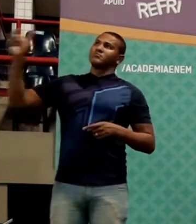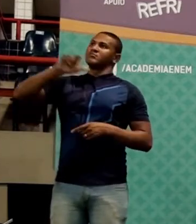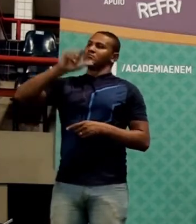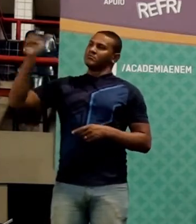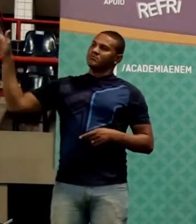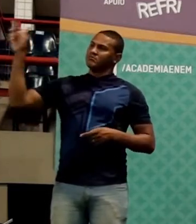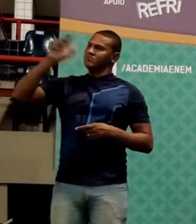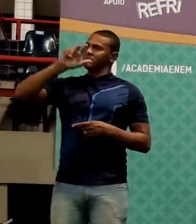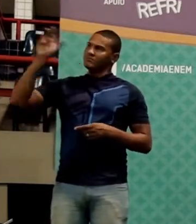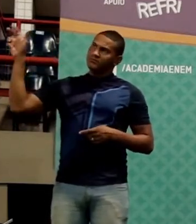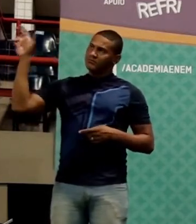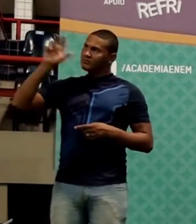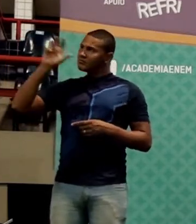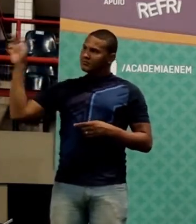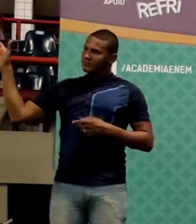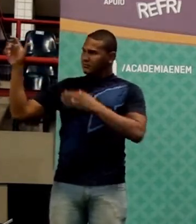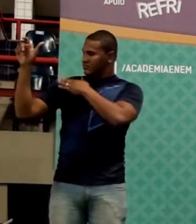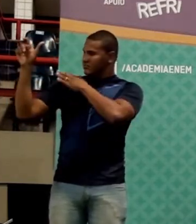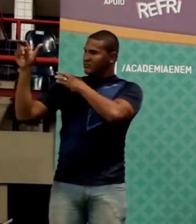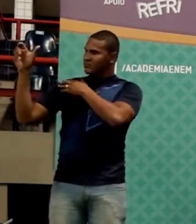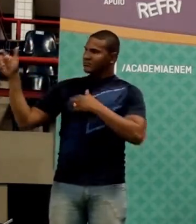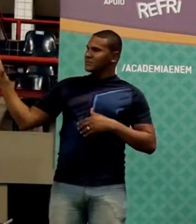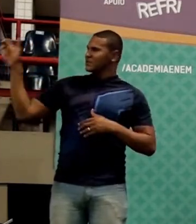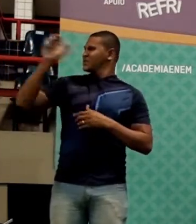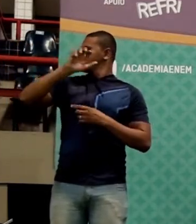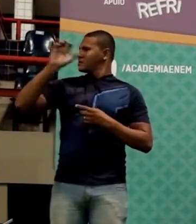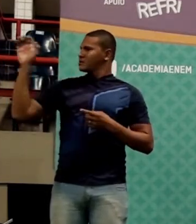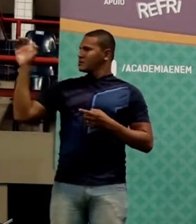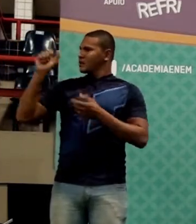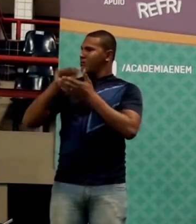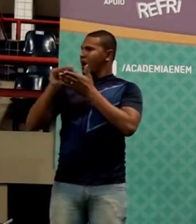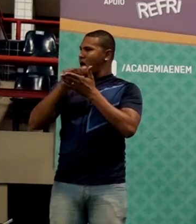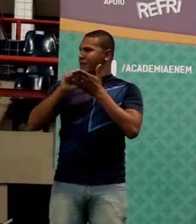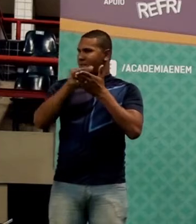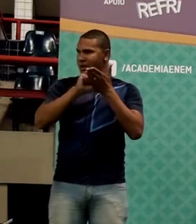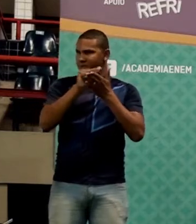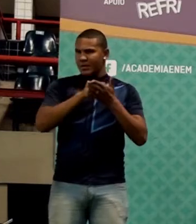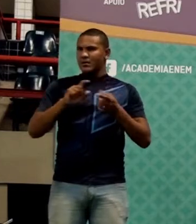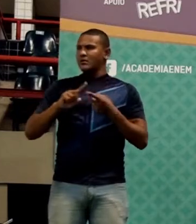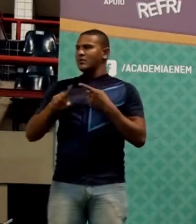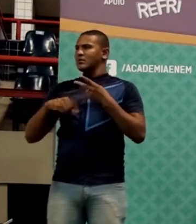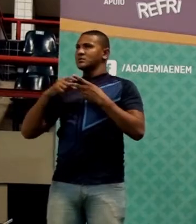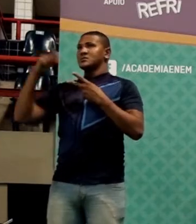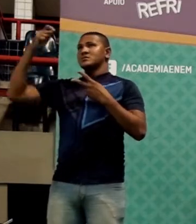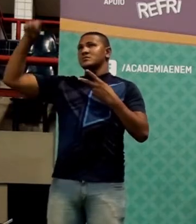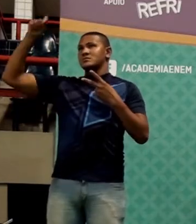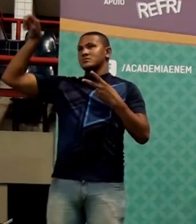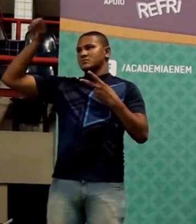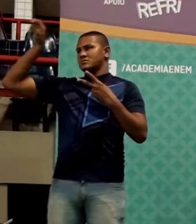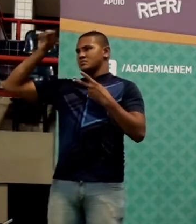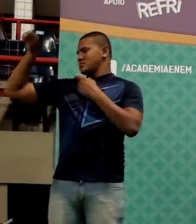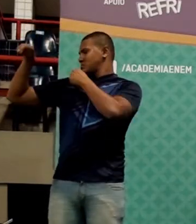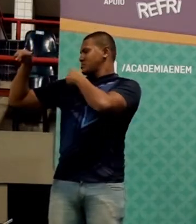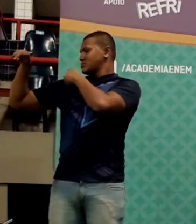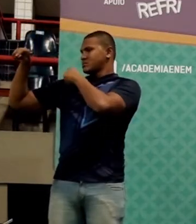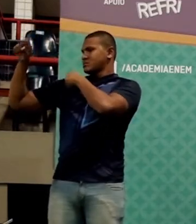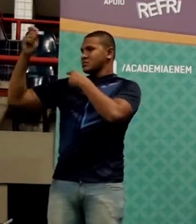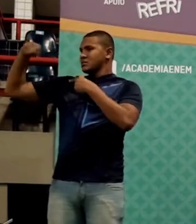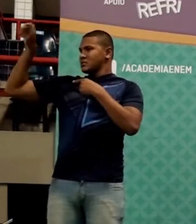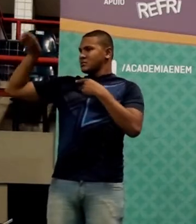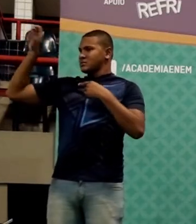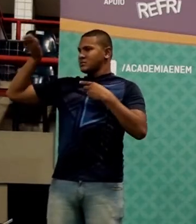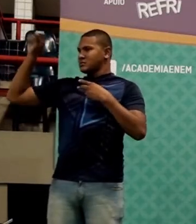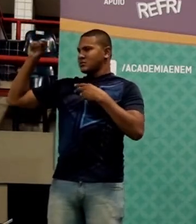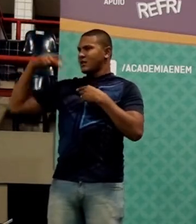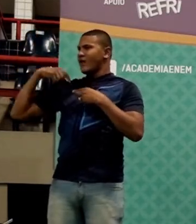quadro aqui, fazendo esse movimento, escrevendo, o que vai acontecer com as bolsas que ficam nessa região do ombro?